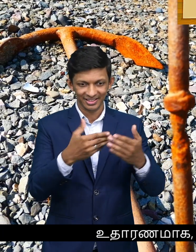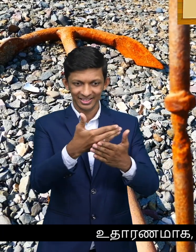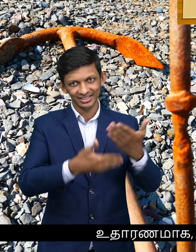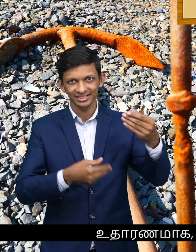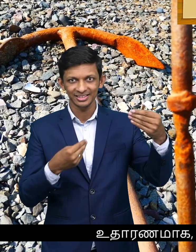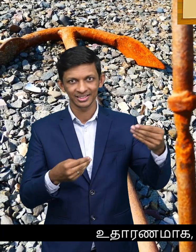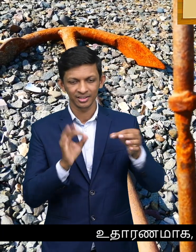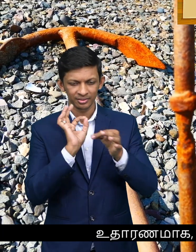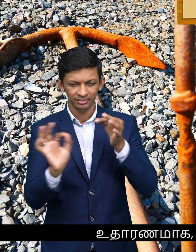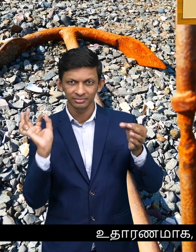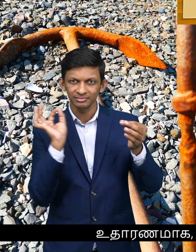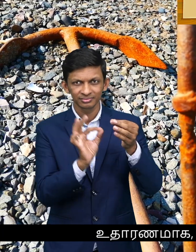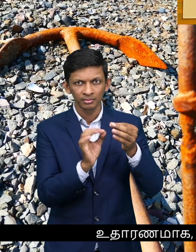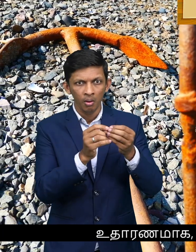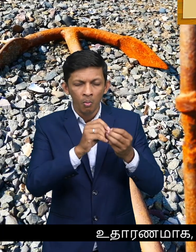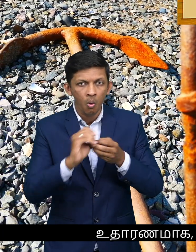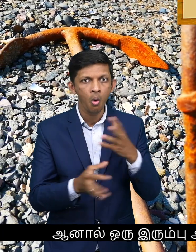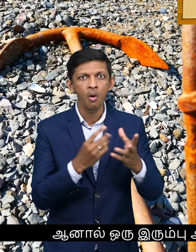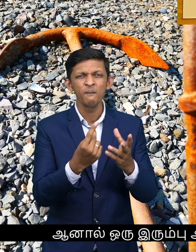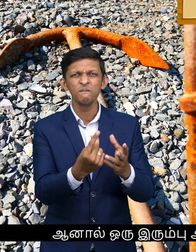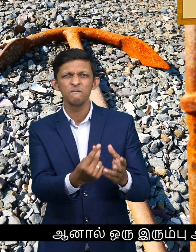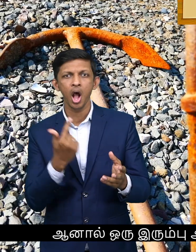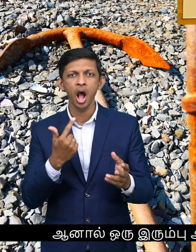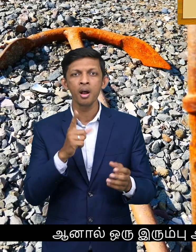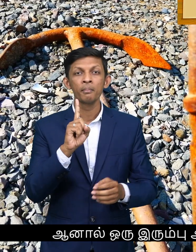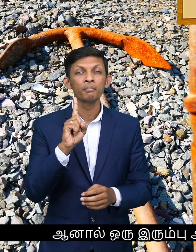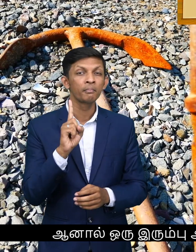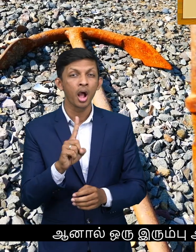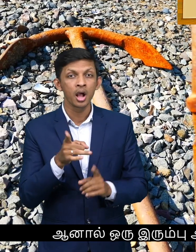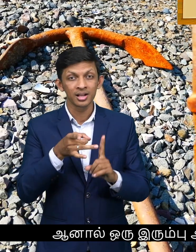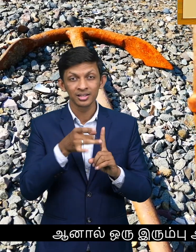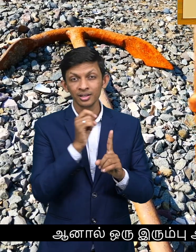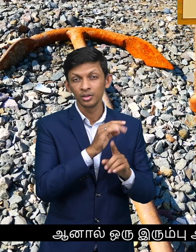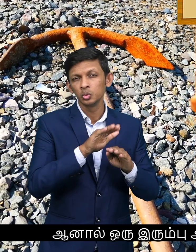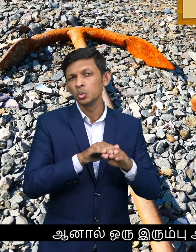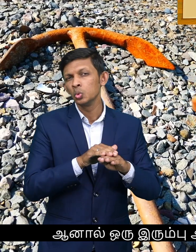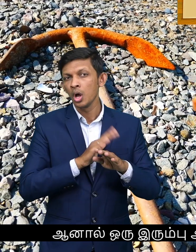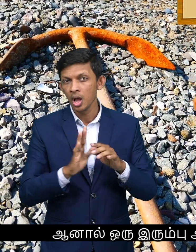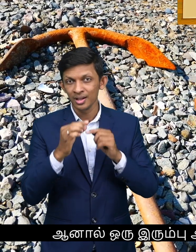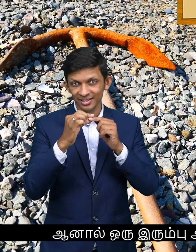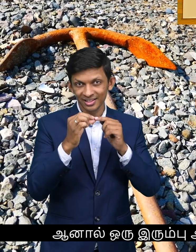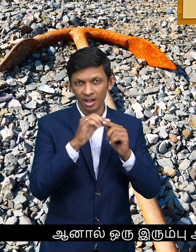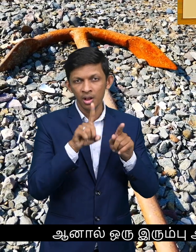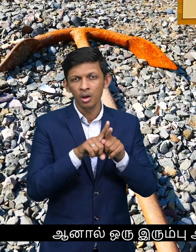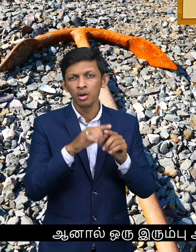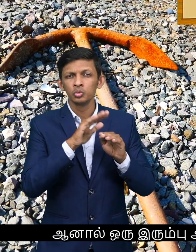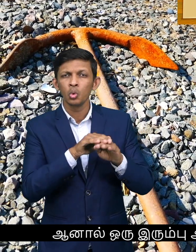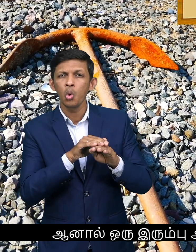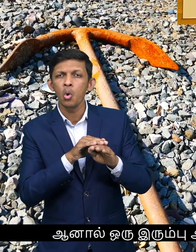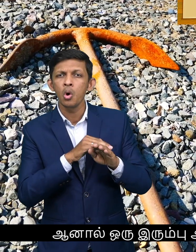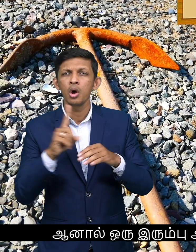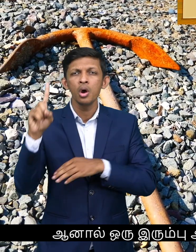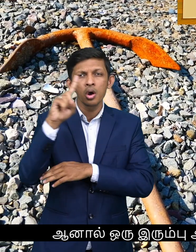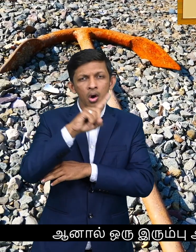உதாரணமாக, காகிதம் உடனடியாக எரிகிறது, ஆனால் ஒரு இரும்பு ஆணி துருப்பிடிக்க பல நாட்கள் ஆகும்.